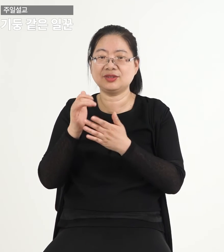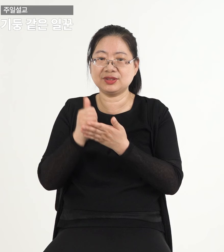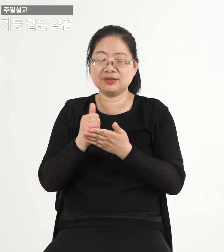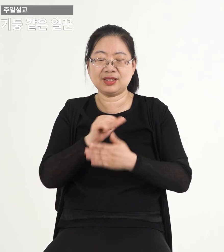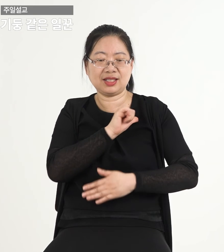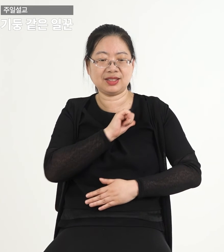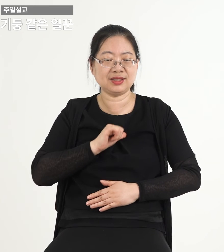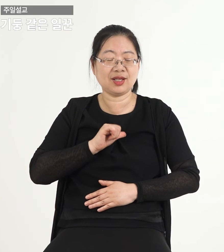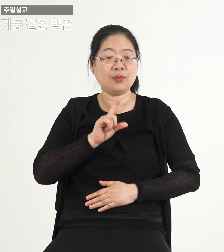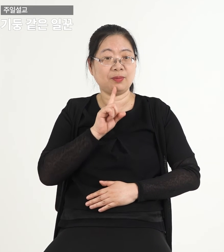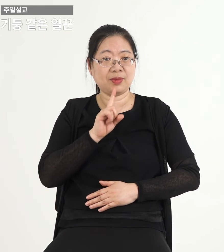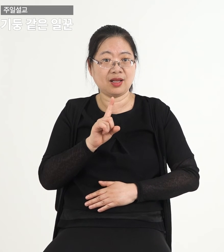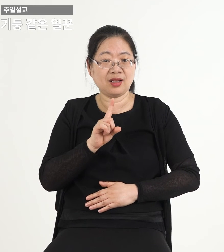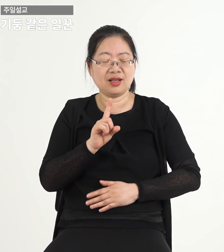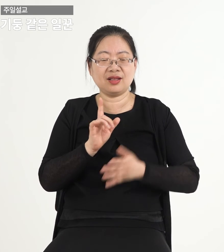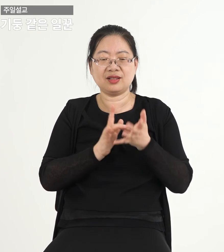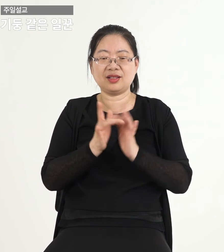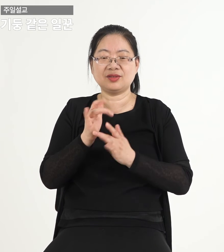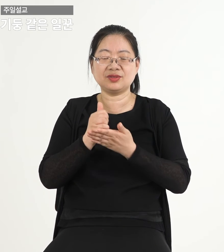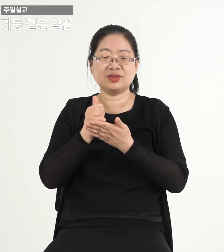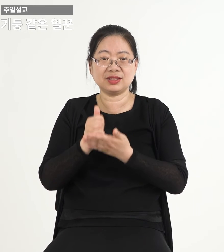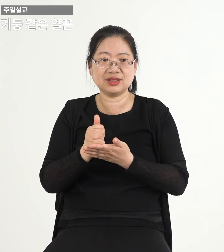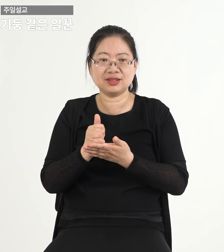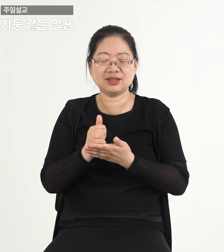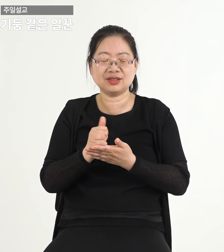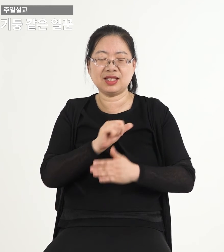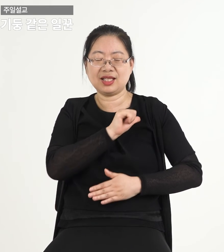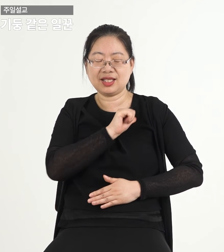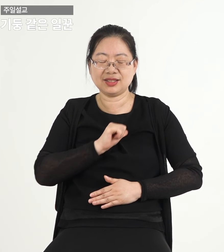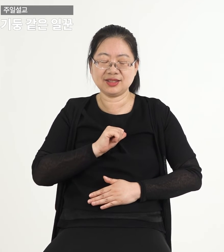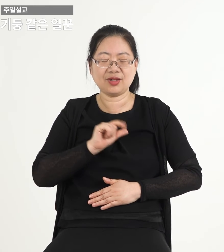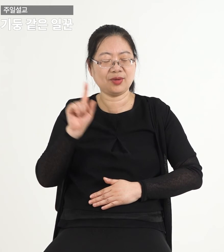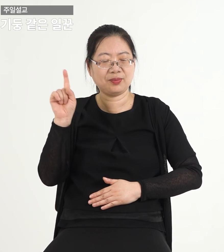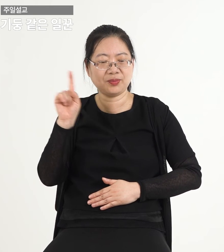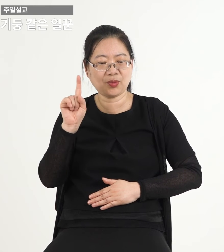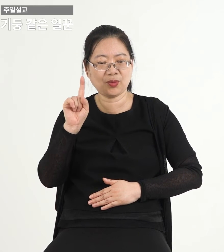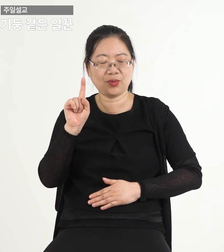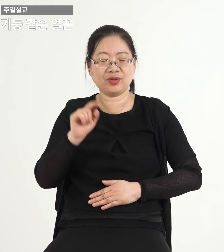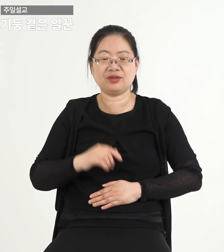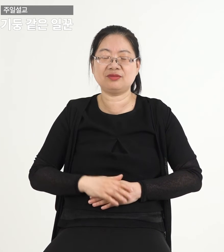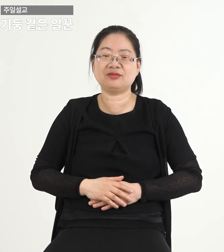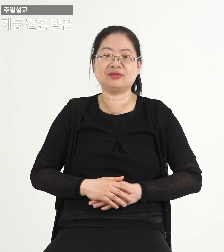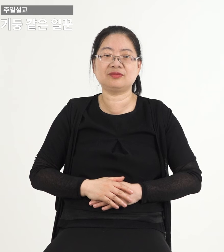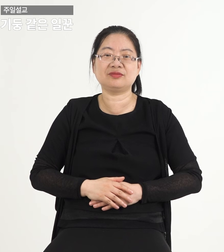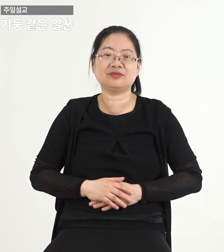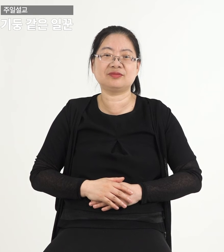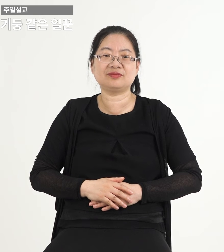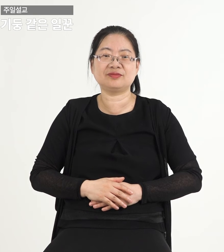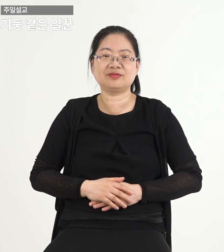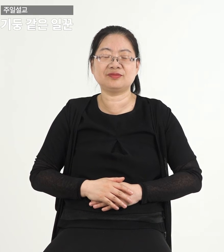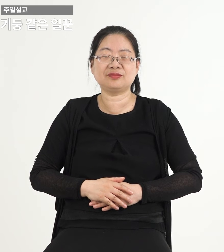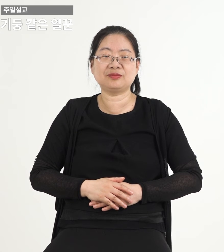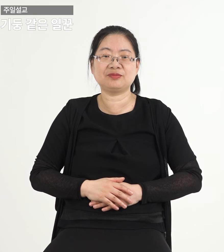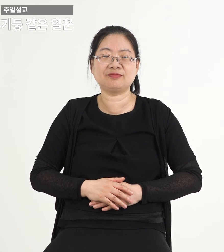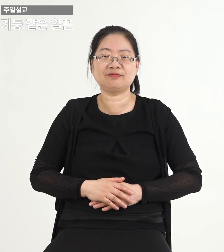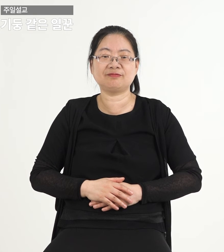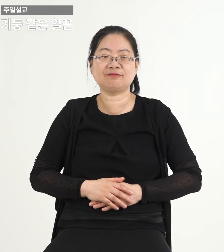예수님의 인내를 얘기한다면 예수님이 어떤 인내를 하셨을까? 어떤 인내를 하셨을 것 같아요,